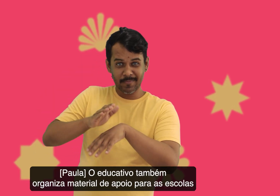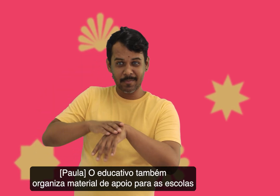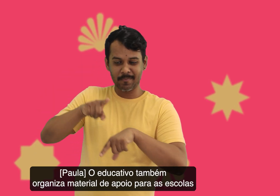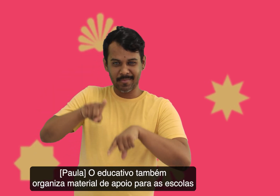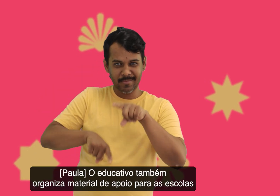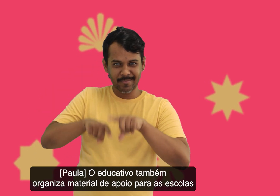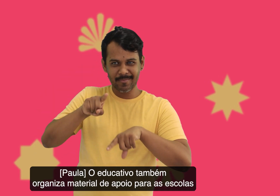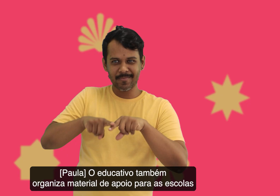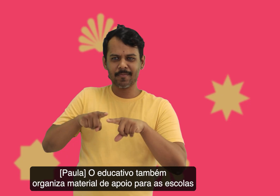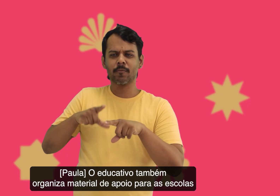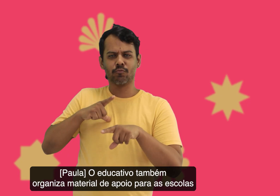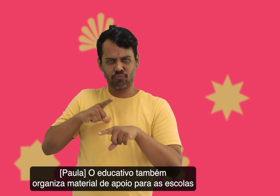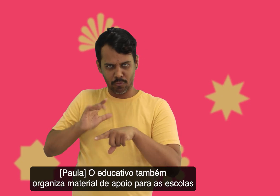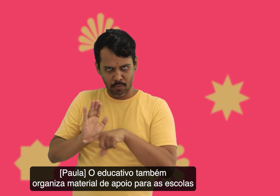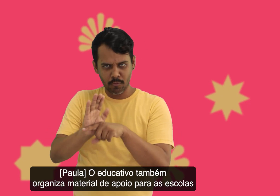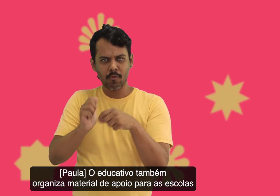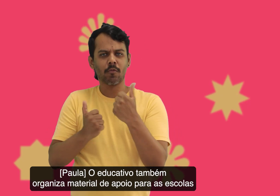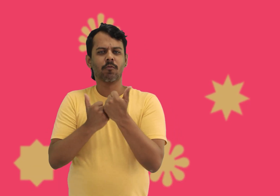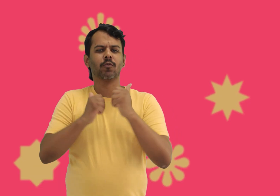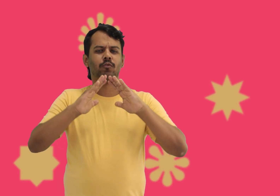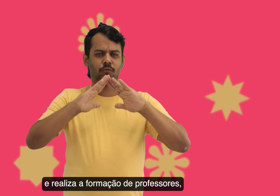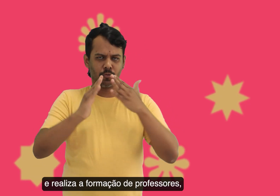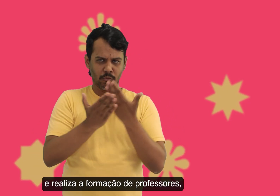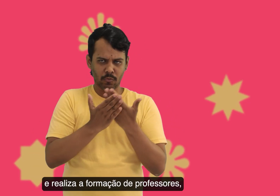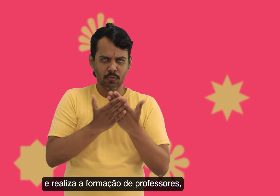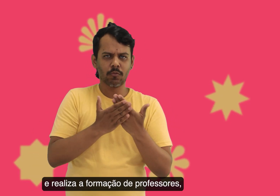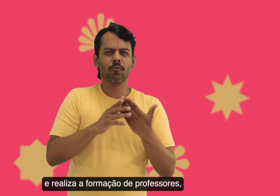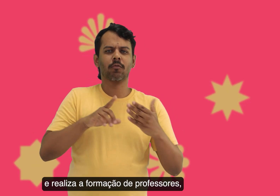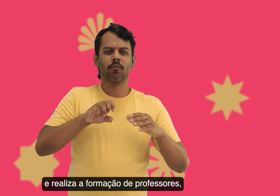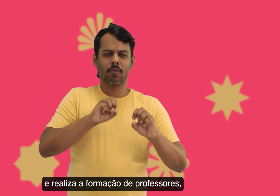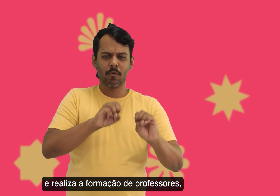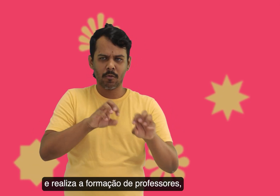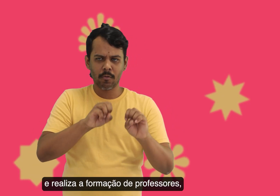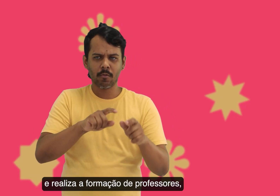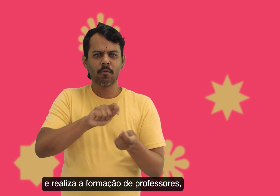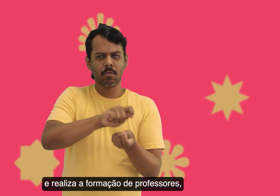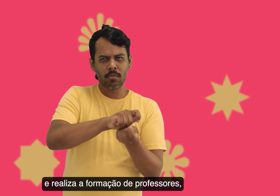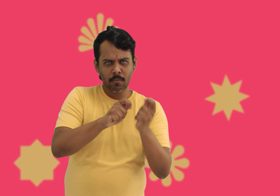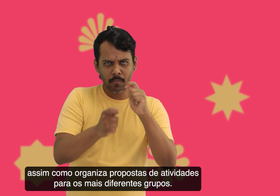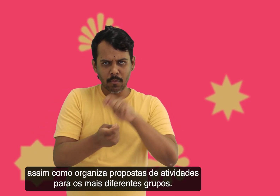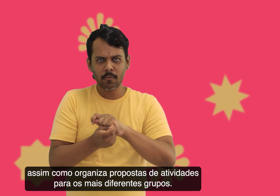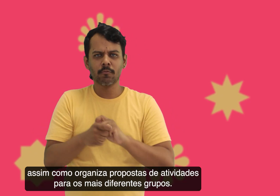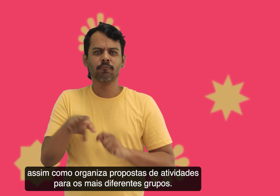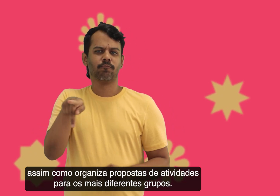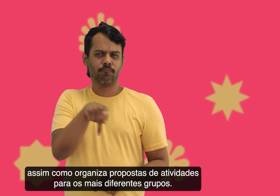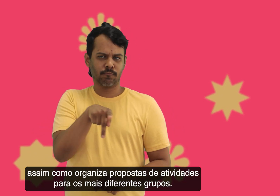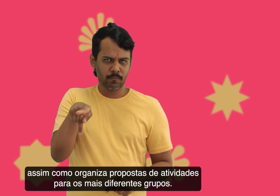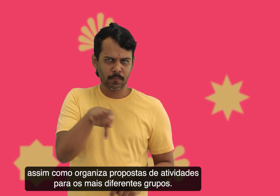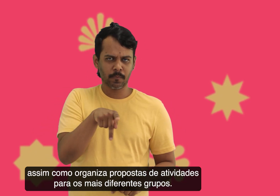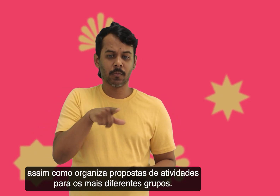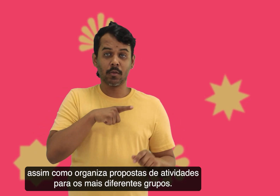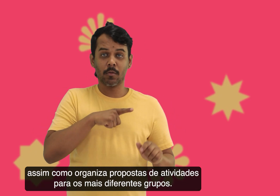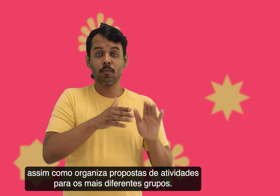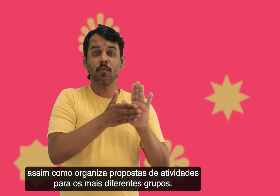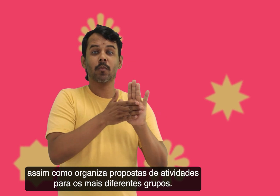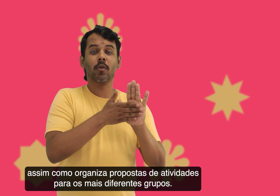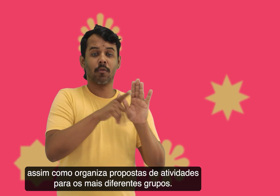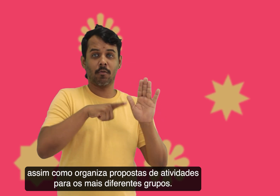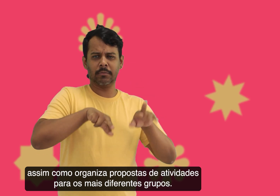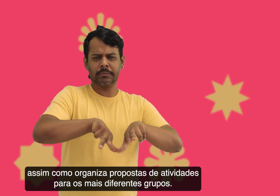também organiza material de apoio para as escolas e realiza a formação de professores, assim como organiza propostas de atividades